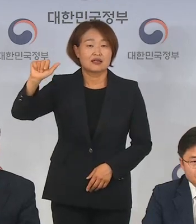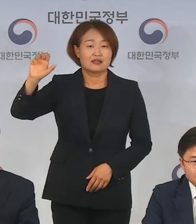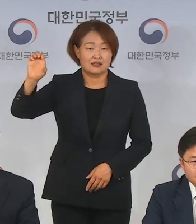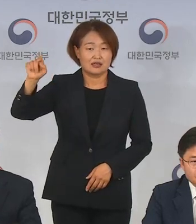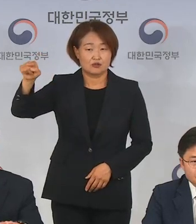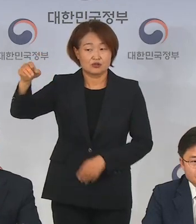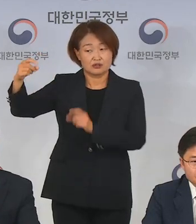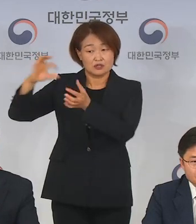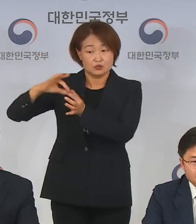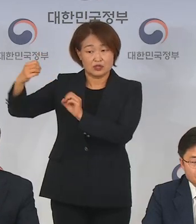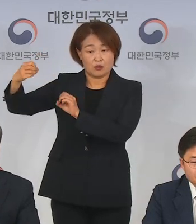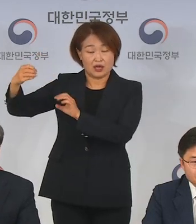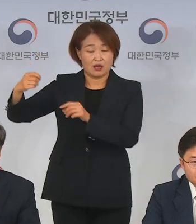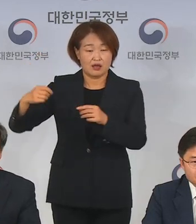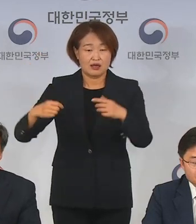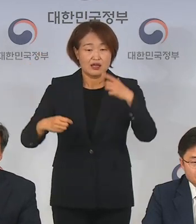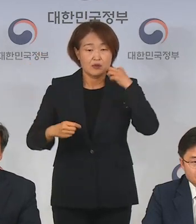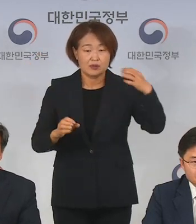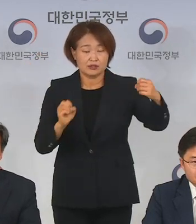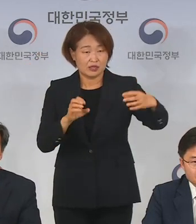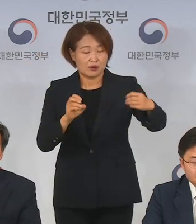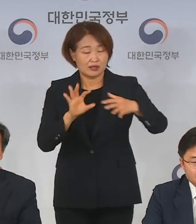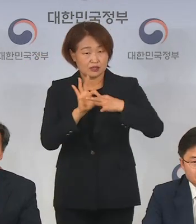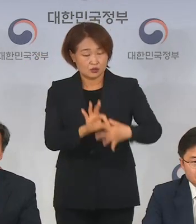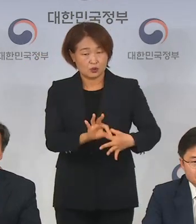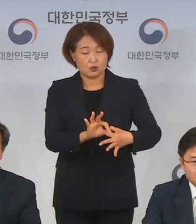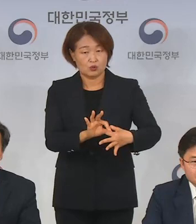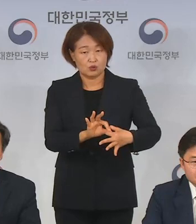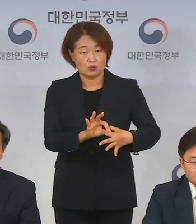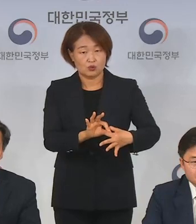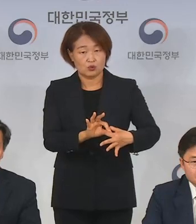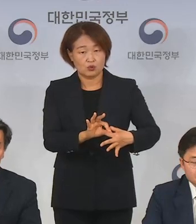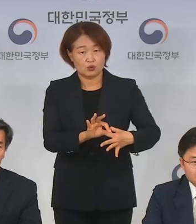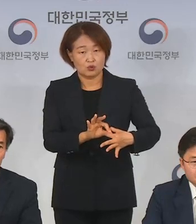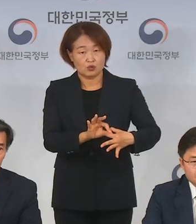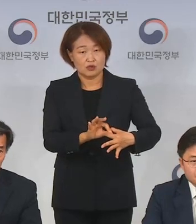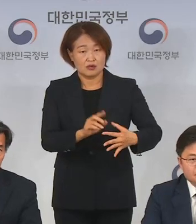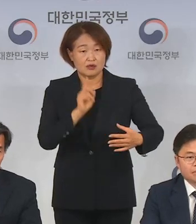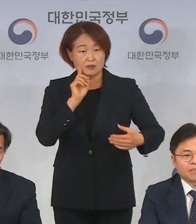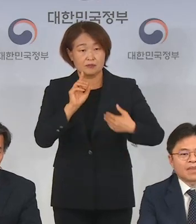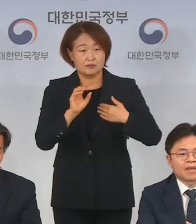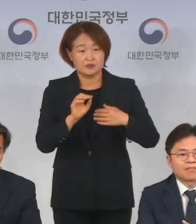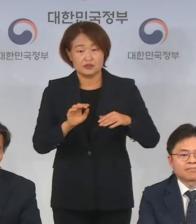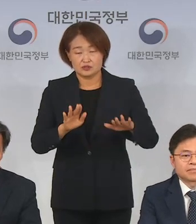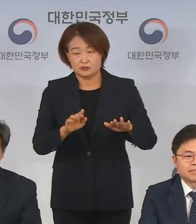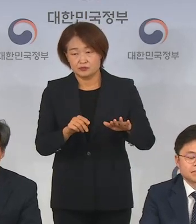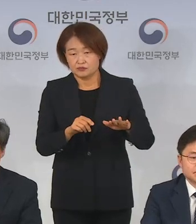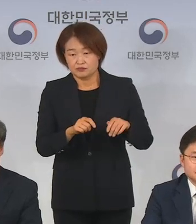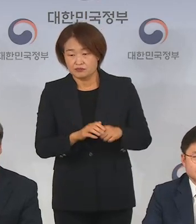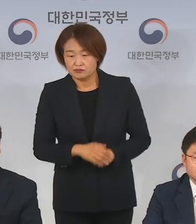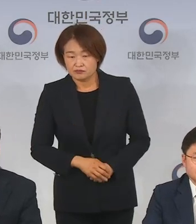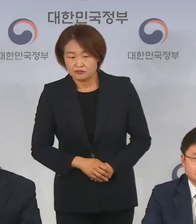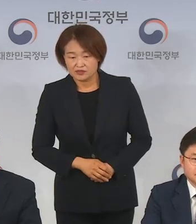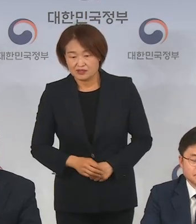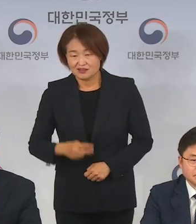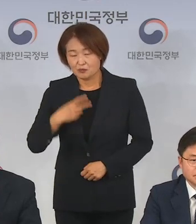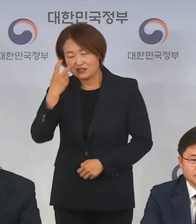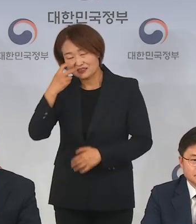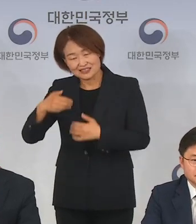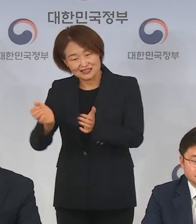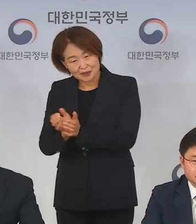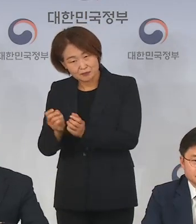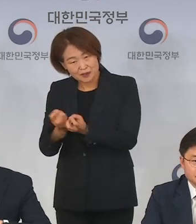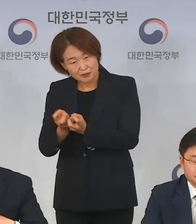일본 측하고도 얘기를 하십니다만 구체적인 방식이 확정이 되지는 않습니다. 예를 들어서 이렇게 시찰단 방식으로